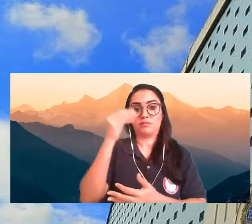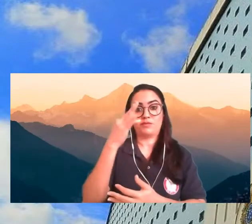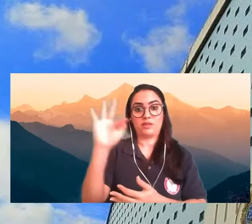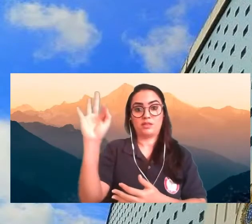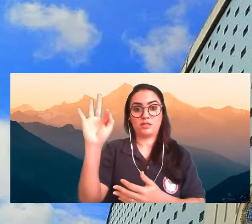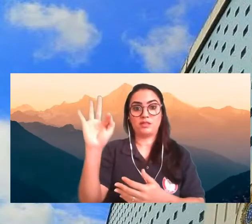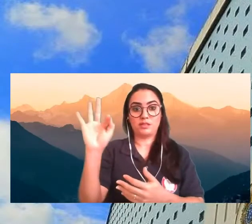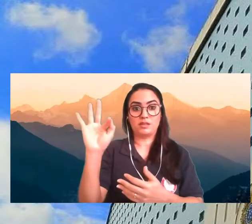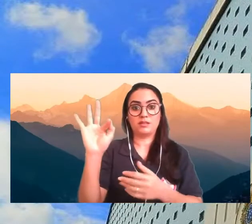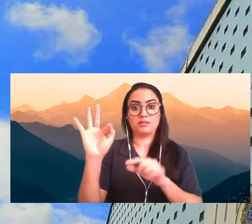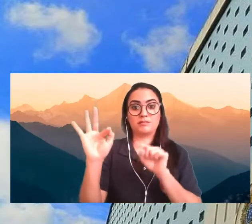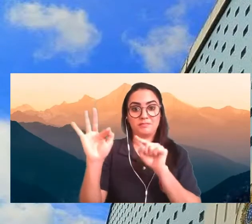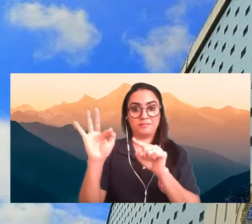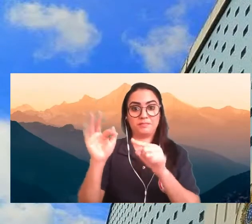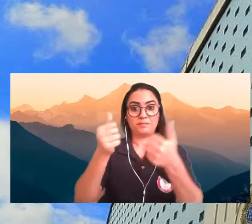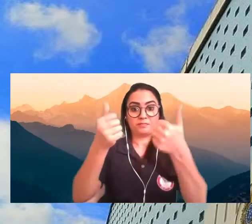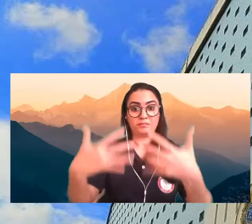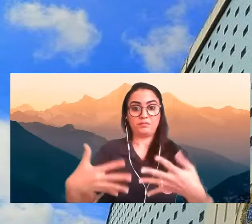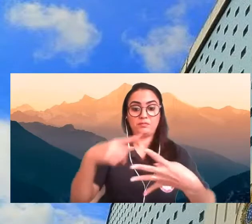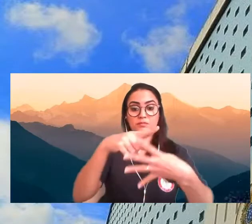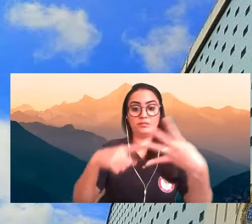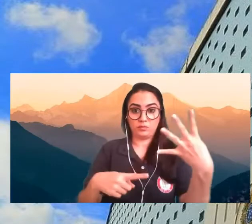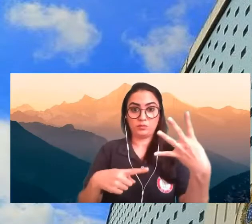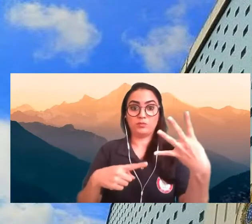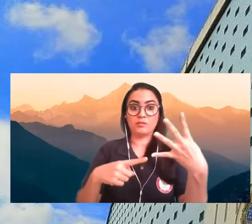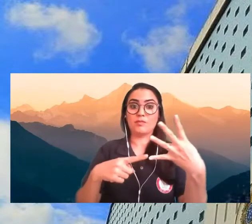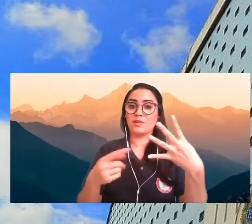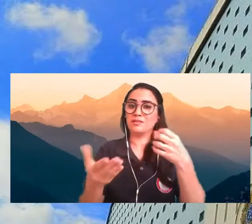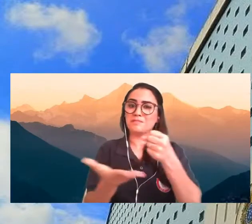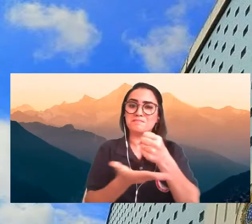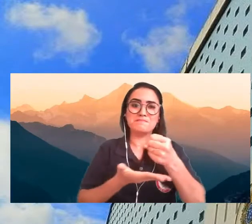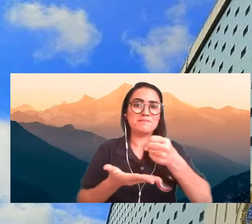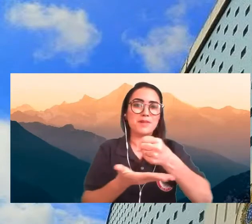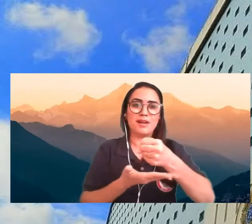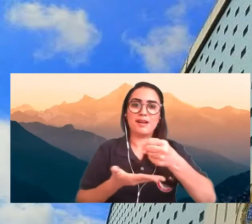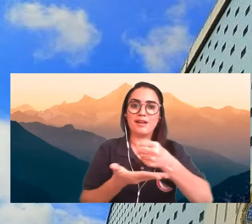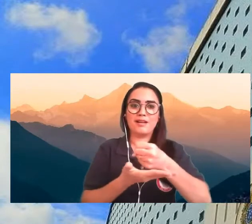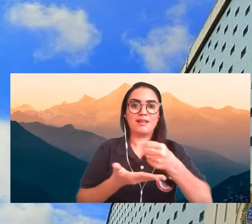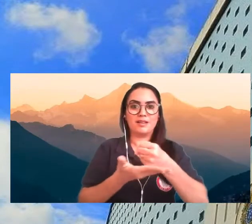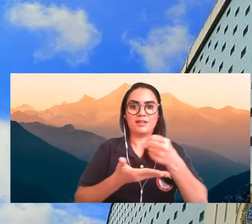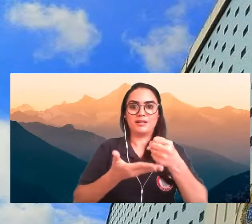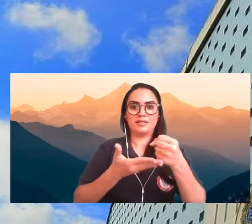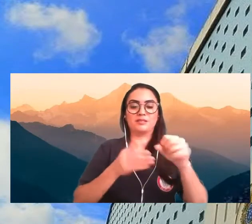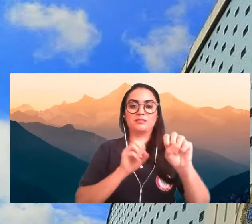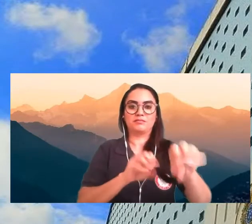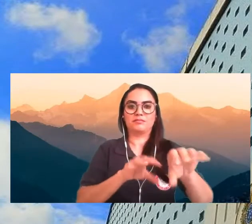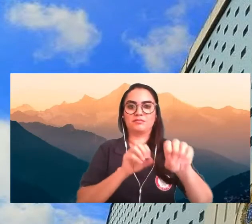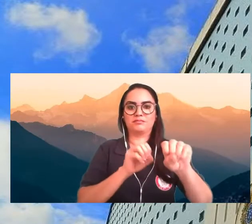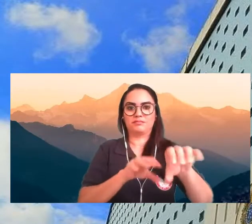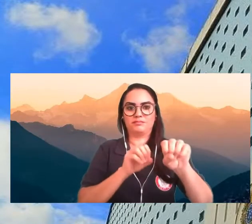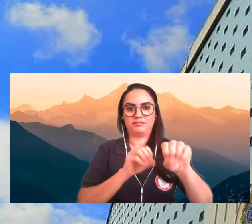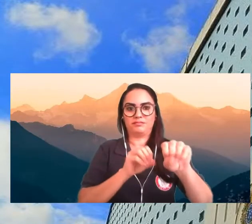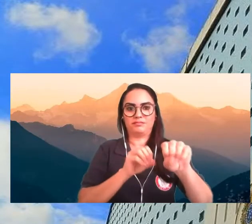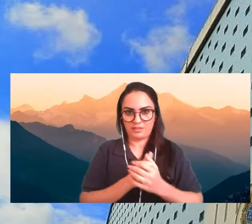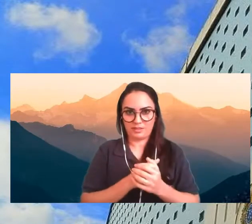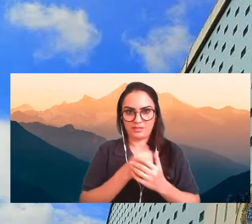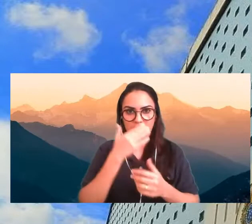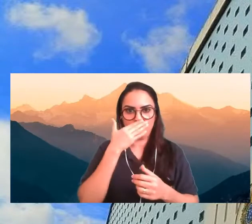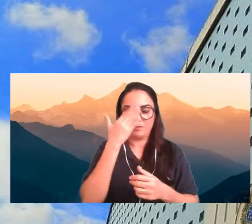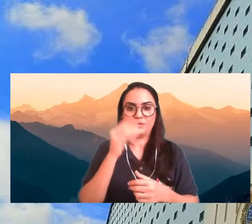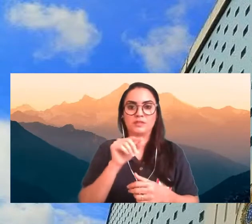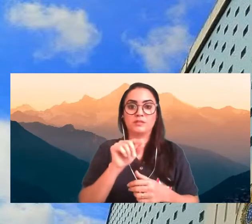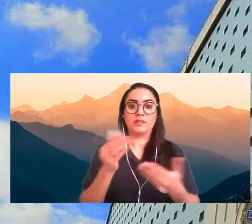estão presentes os quatro pilares da educação, os quais eu citei anteriormente, expondo os princípios da educação para o século